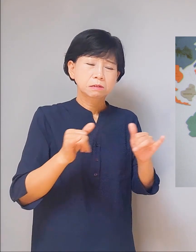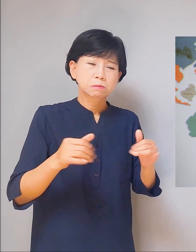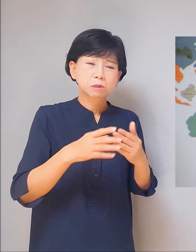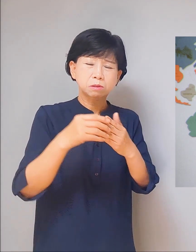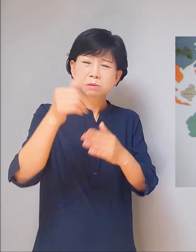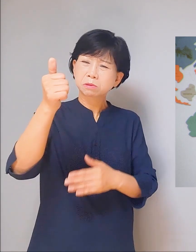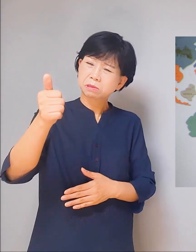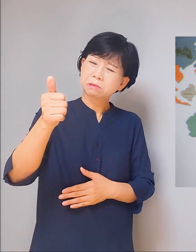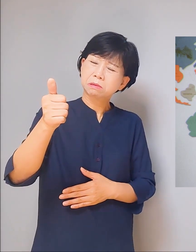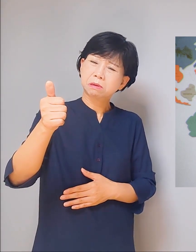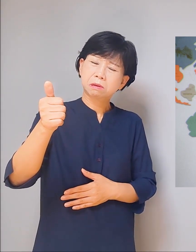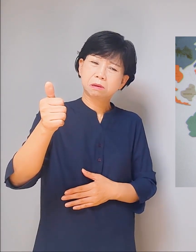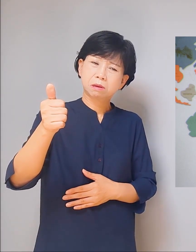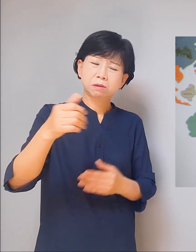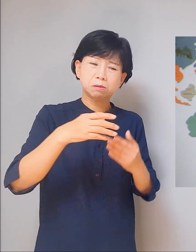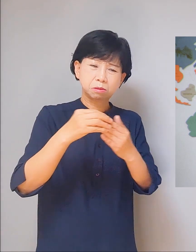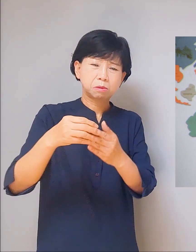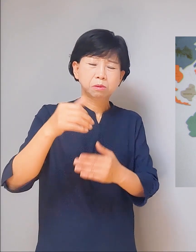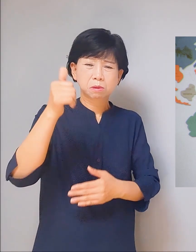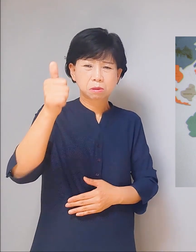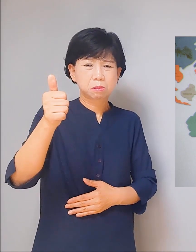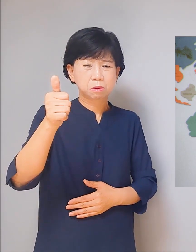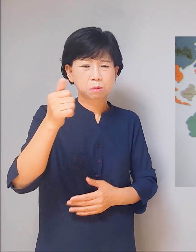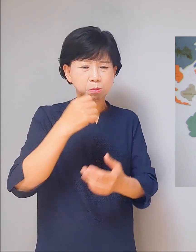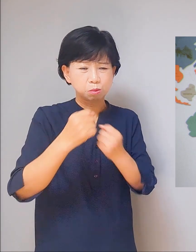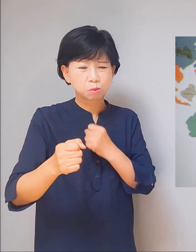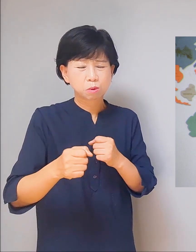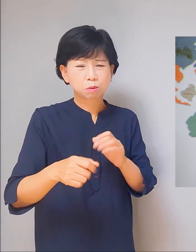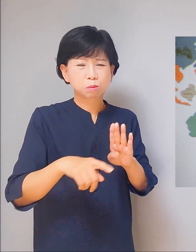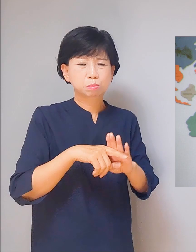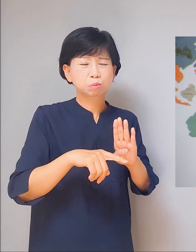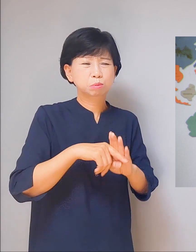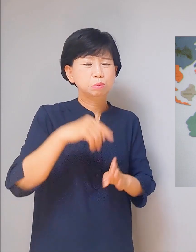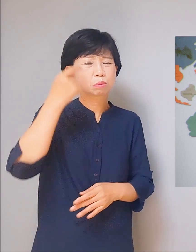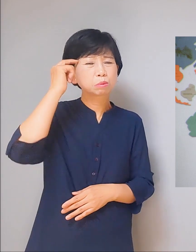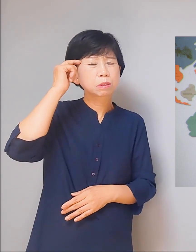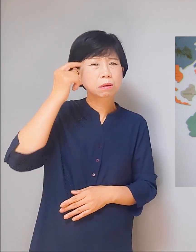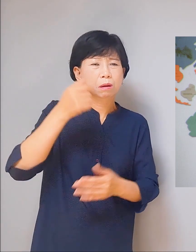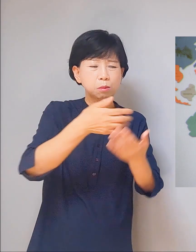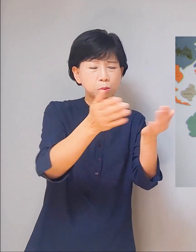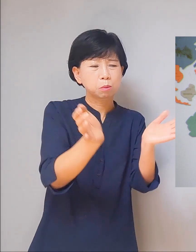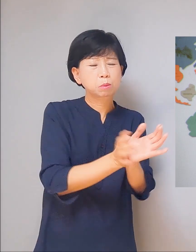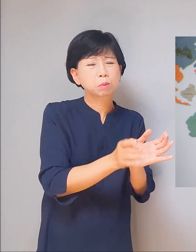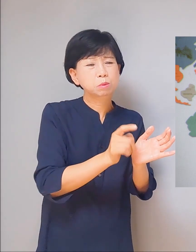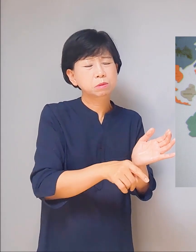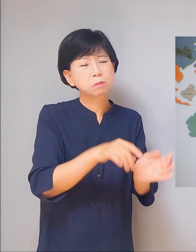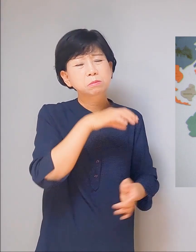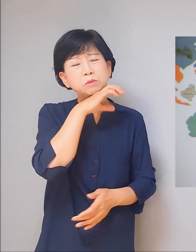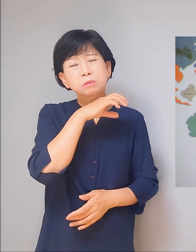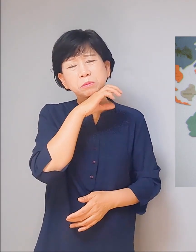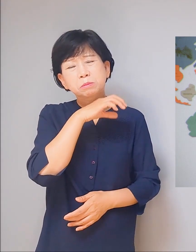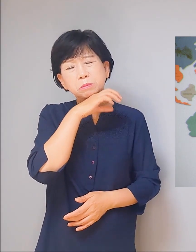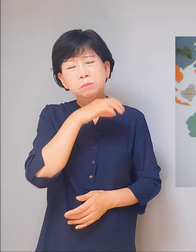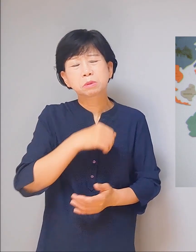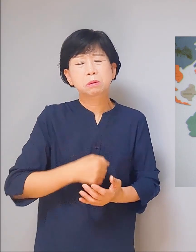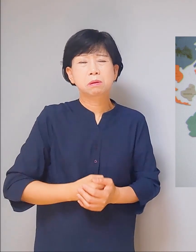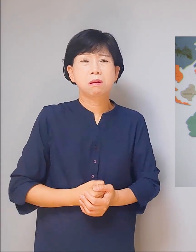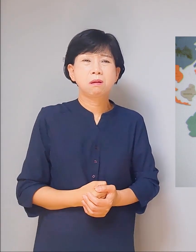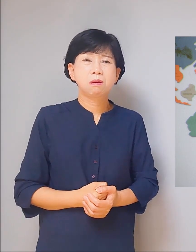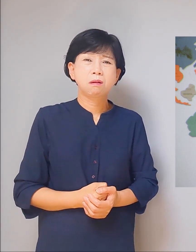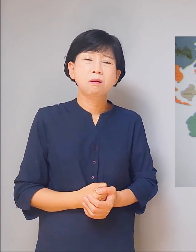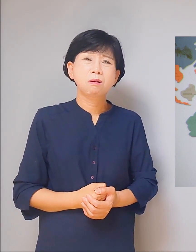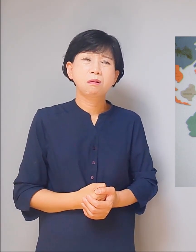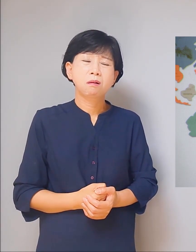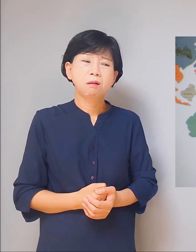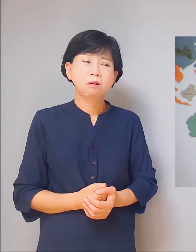리더인데 교회 안에 리더들을 떠올려 보십시오. 그 리더가 속해 있는 공동체의 사람들이 불평을 해요. 원망을 해요.